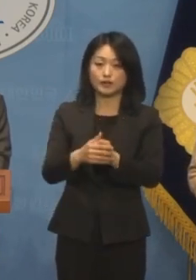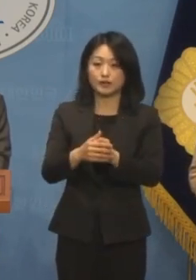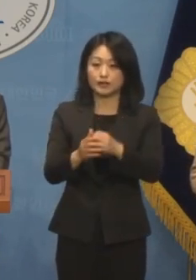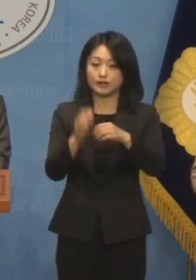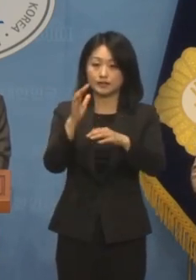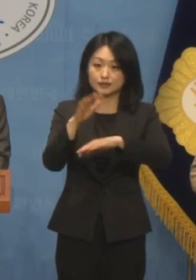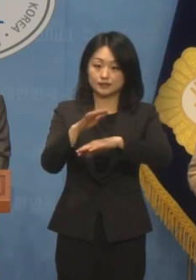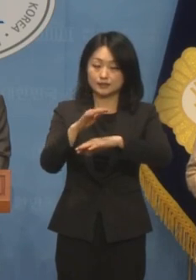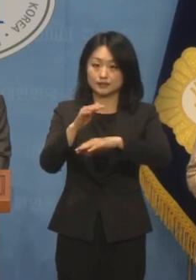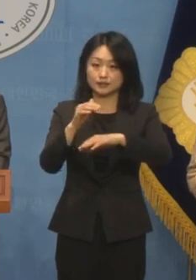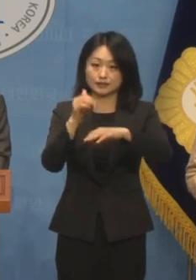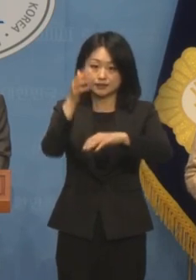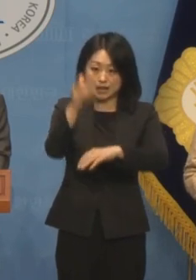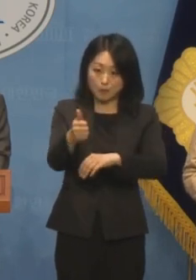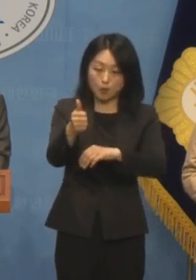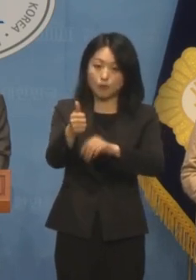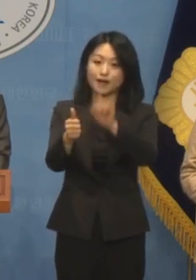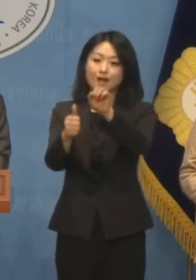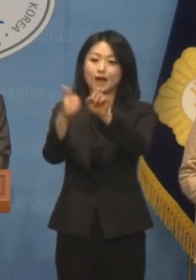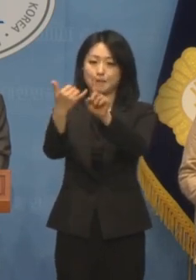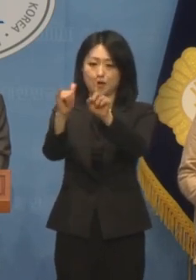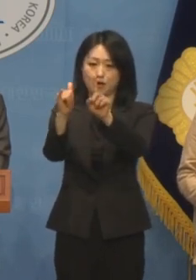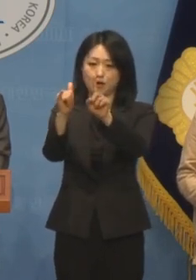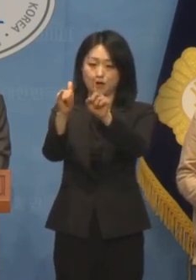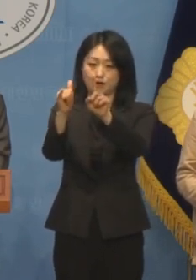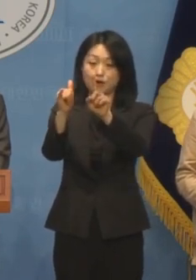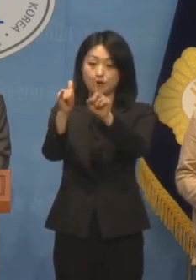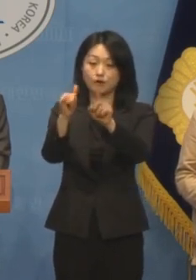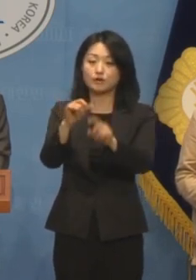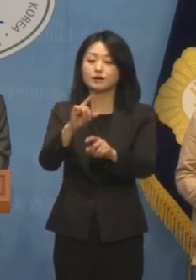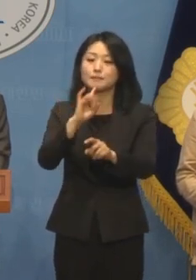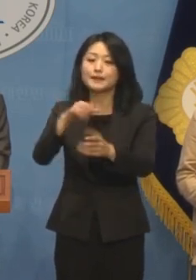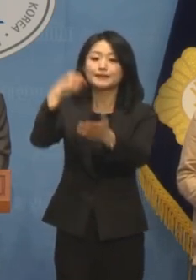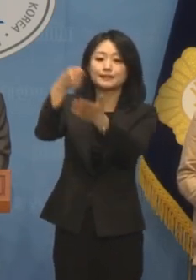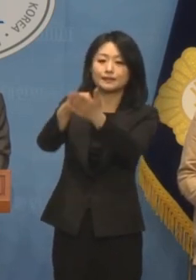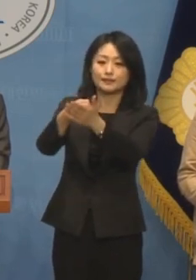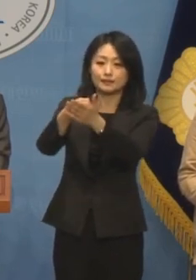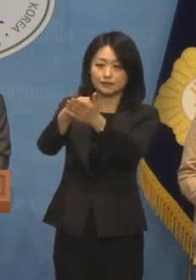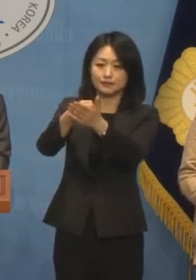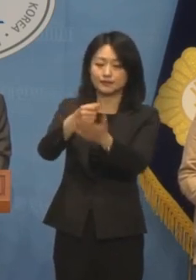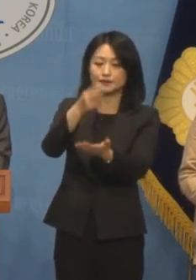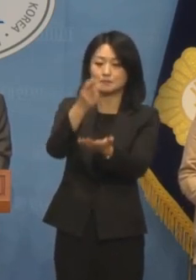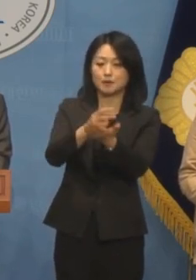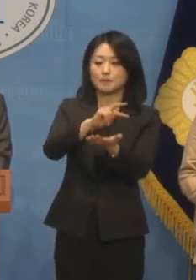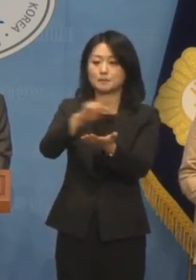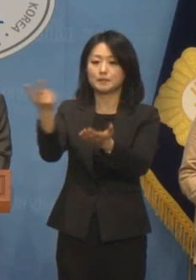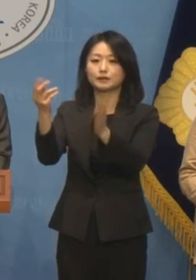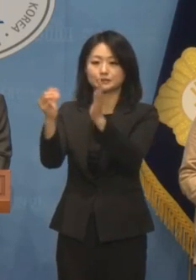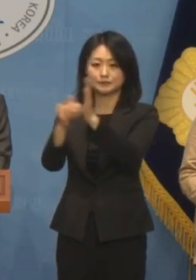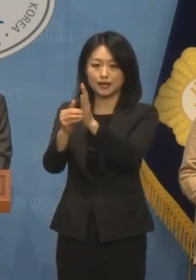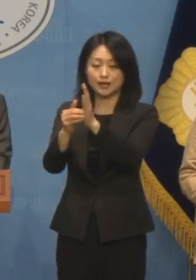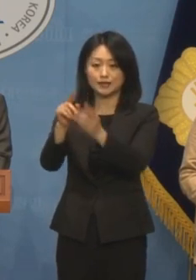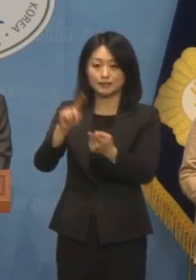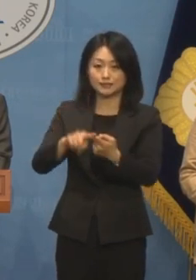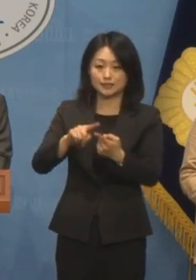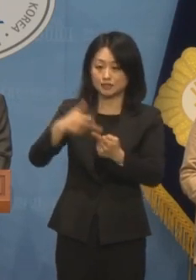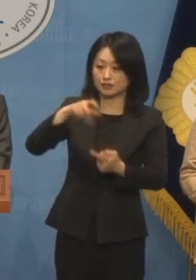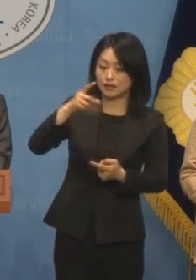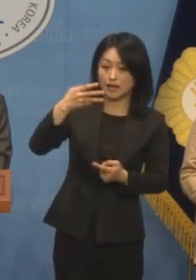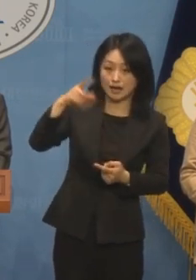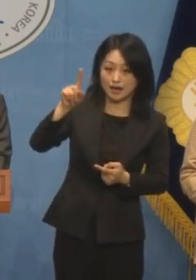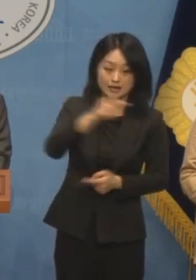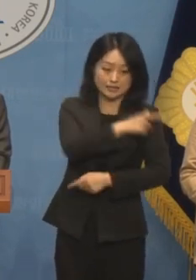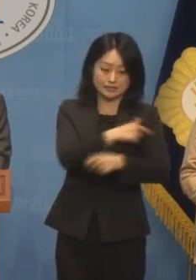이하로 정관을 변경하는 등 몇 개의 정관 조항을 변경하였습니다. 이러한 변경에 대해 카라는 정상적인